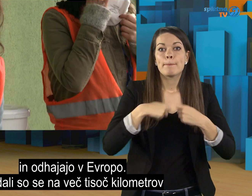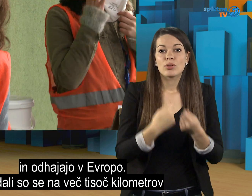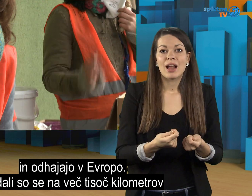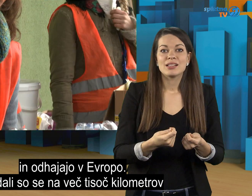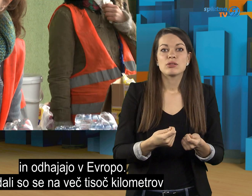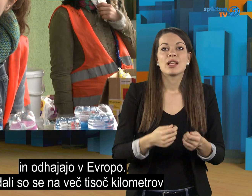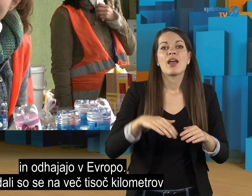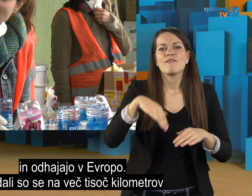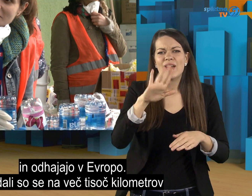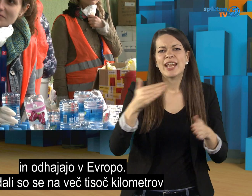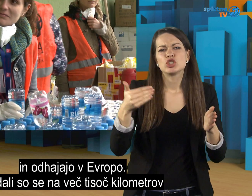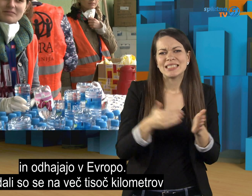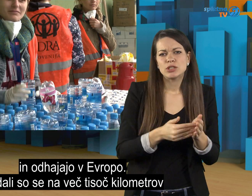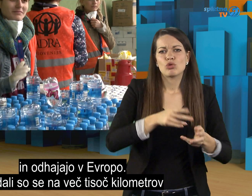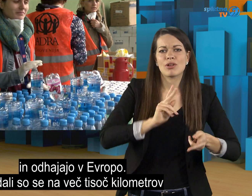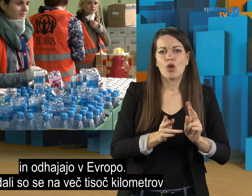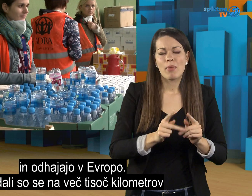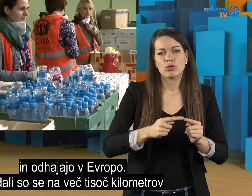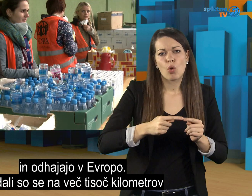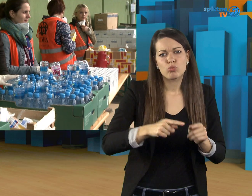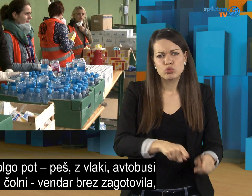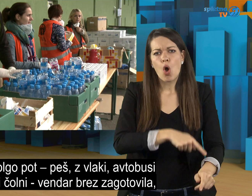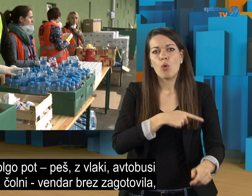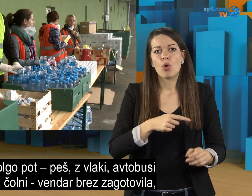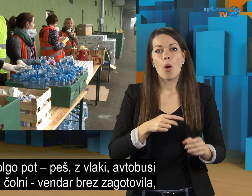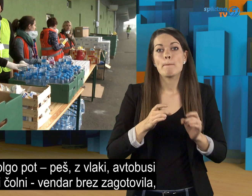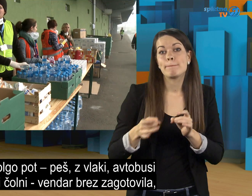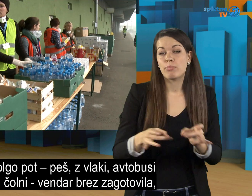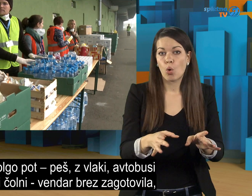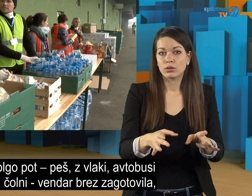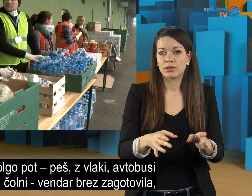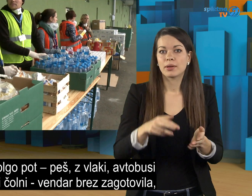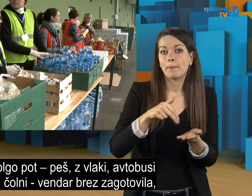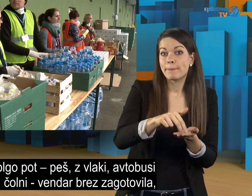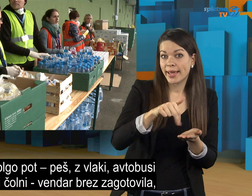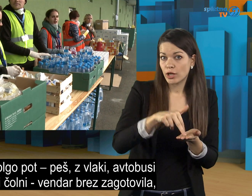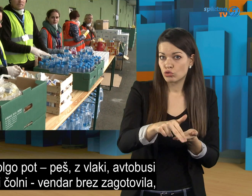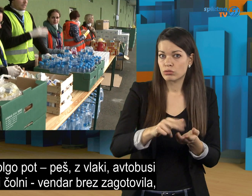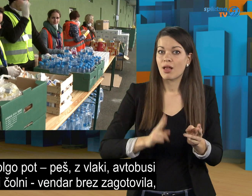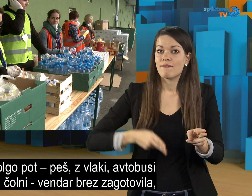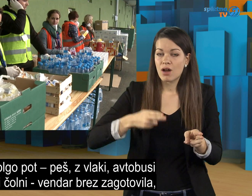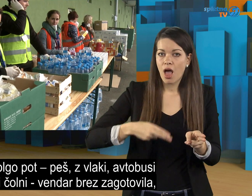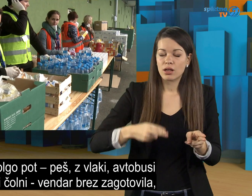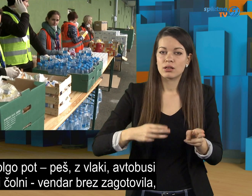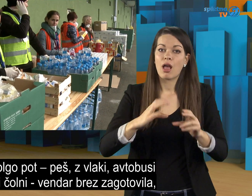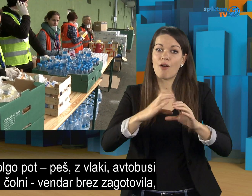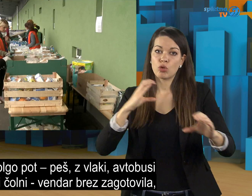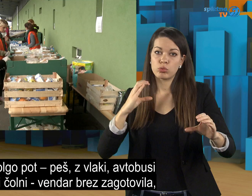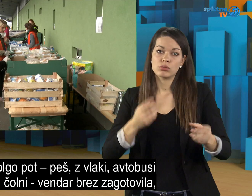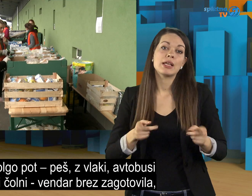Podali so se na več tisoč kilometrov dolgo pot, peš, z vlaki, avtobusi ali čolni, vendar brez zagotovila, da